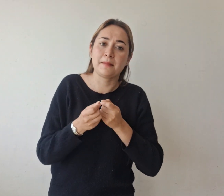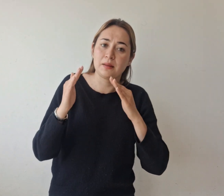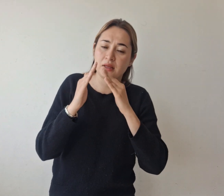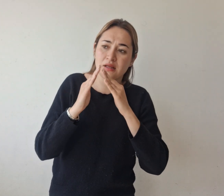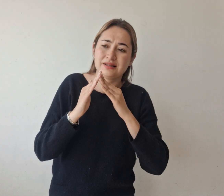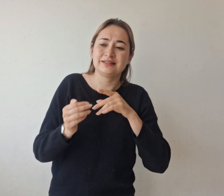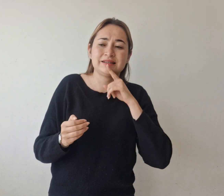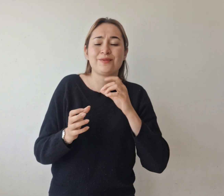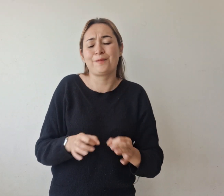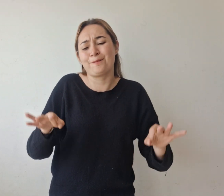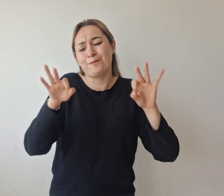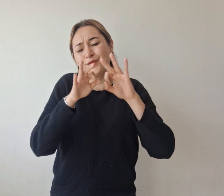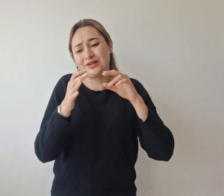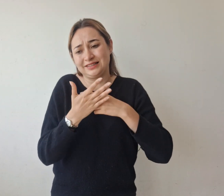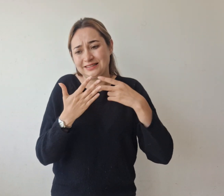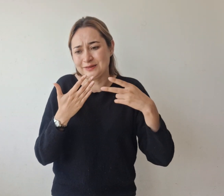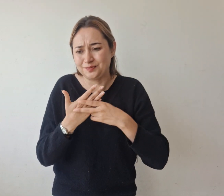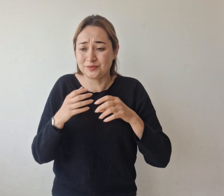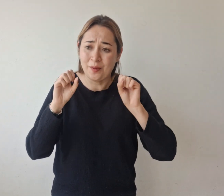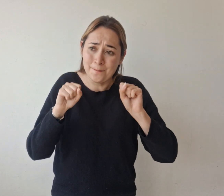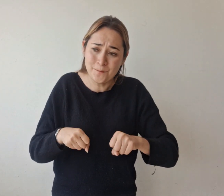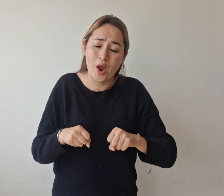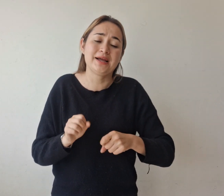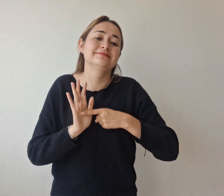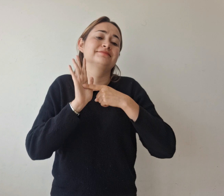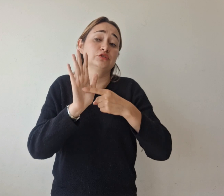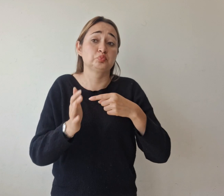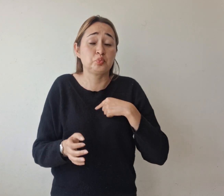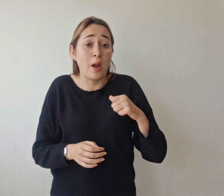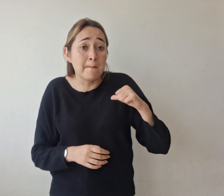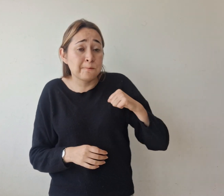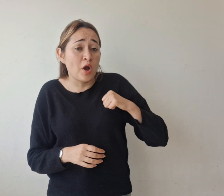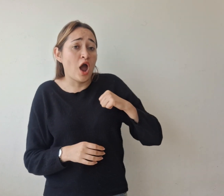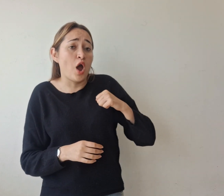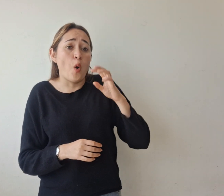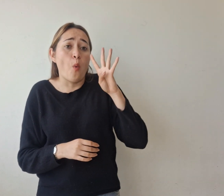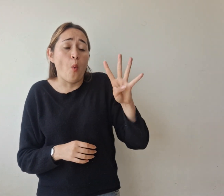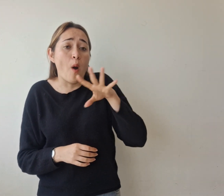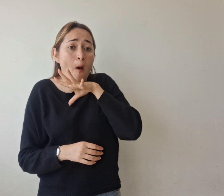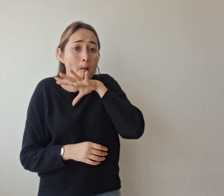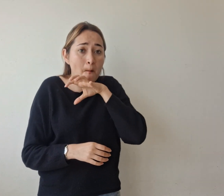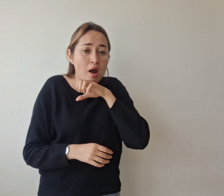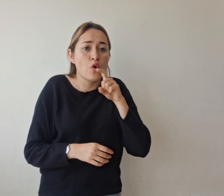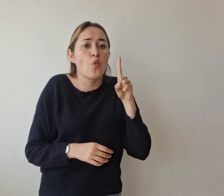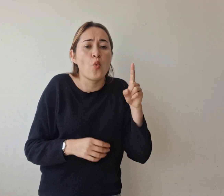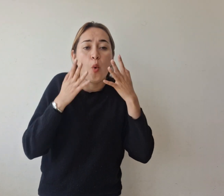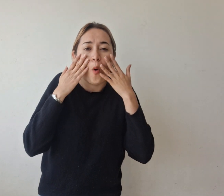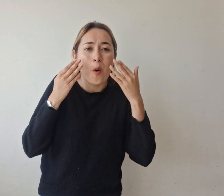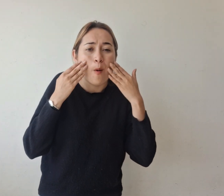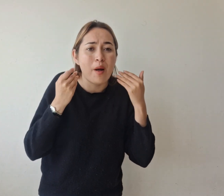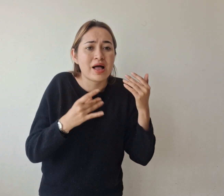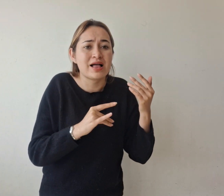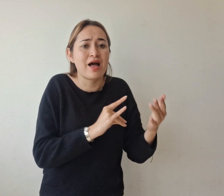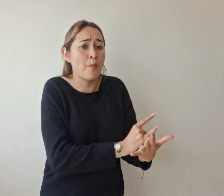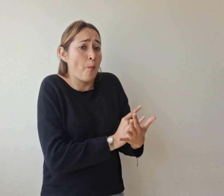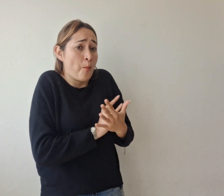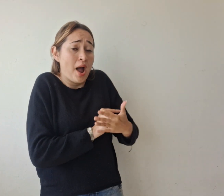indicó excelente porque yo tengo cuatro perritos y una gatita que recogí de la calle y esto me